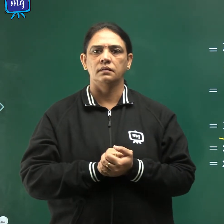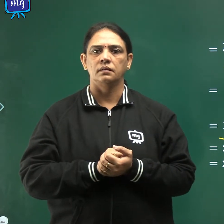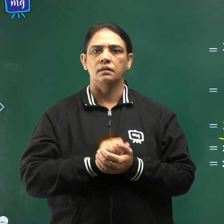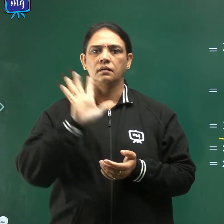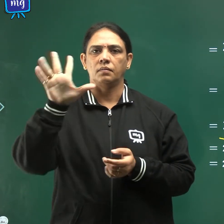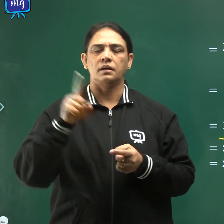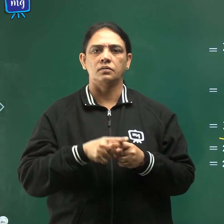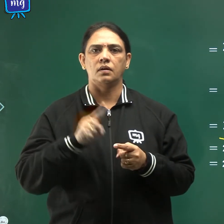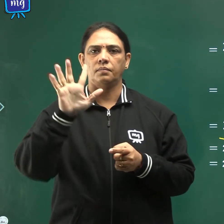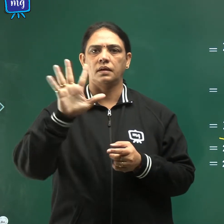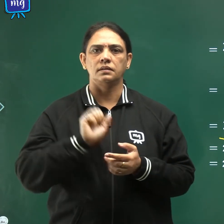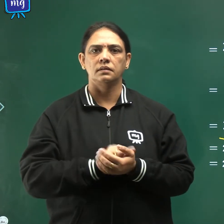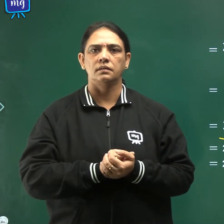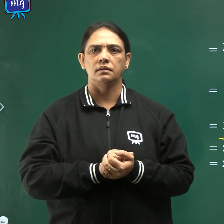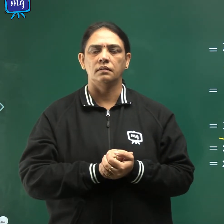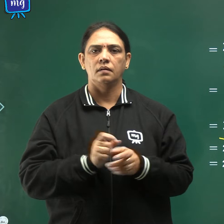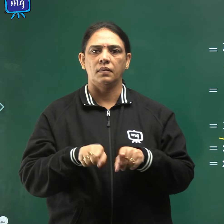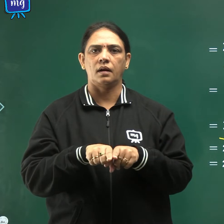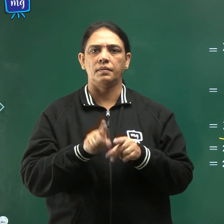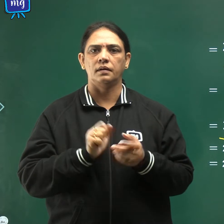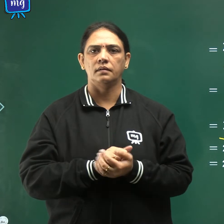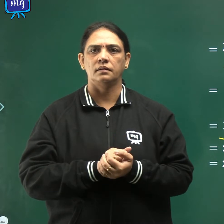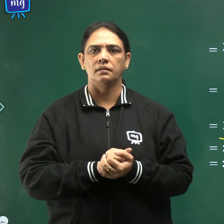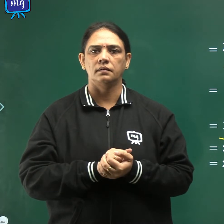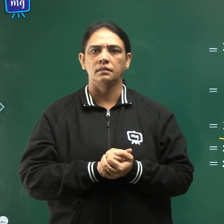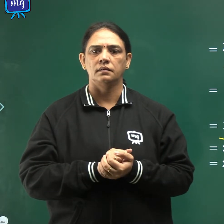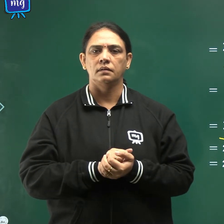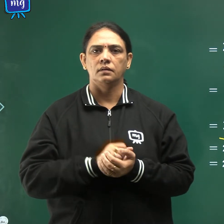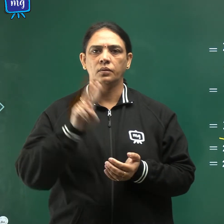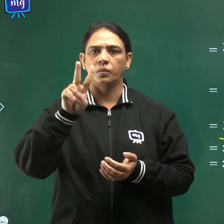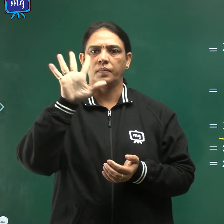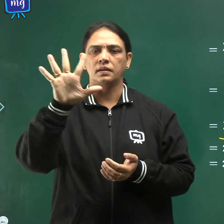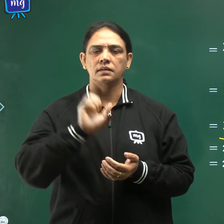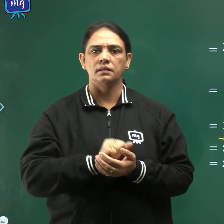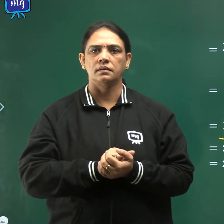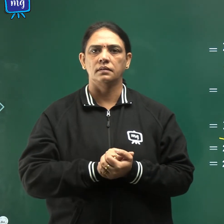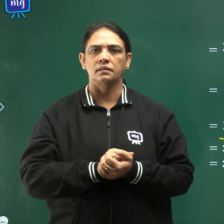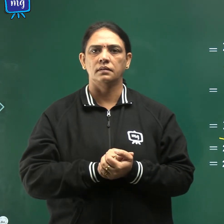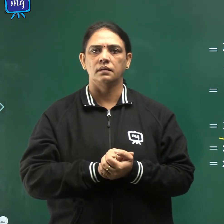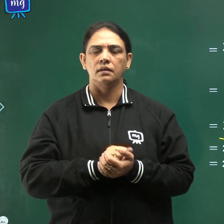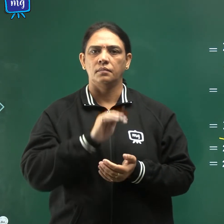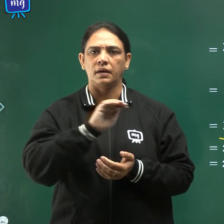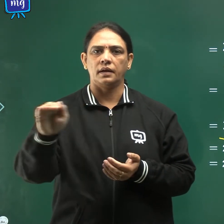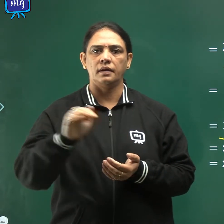5 गुणा 5 बराबर 25